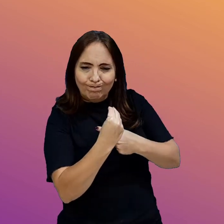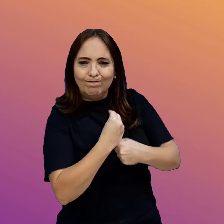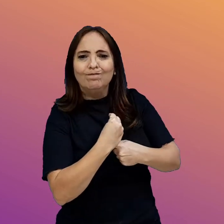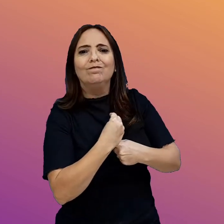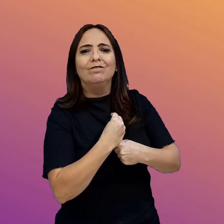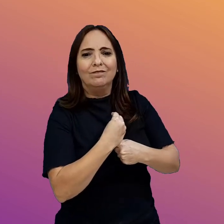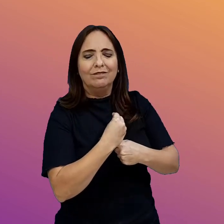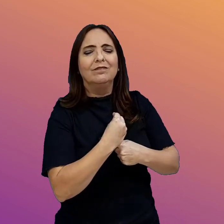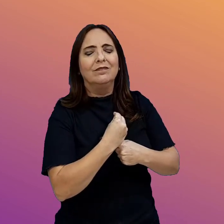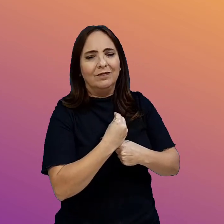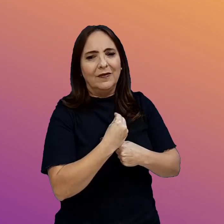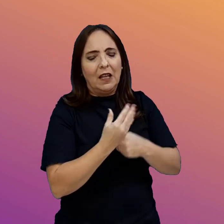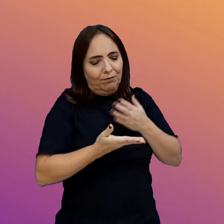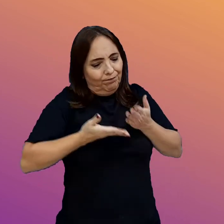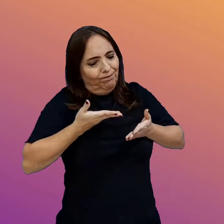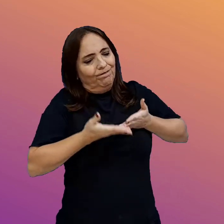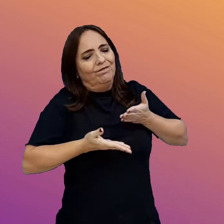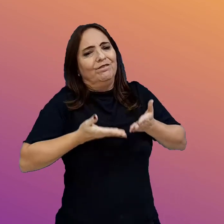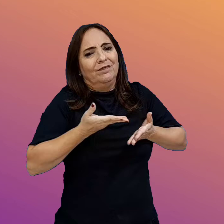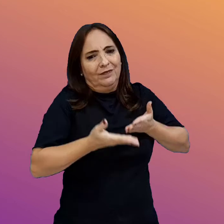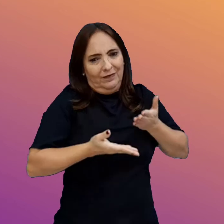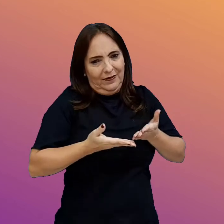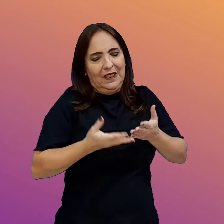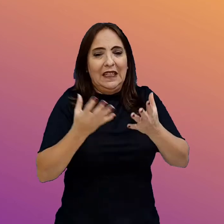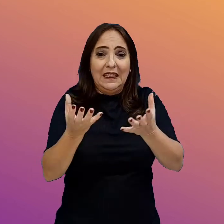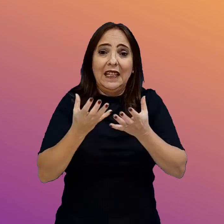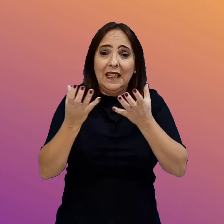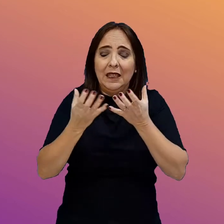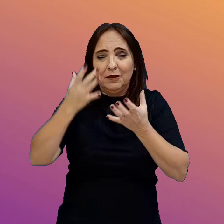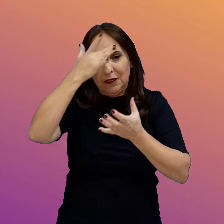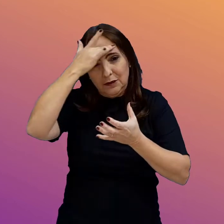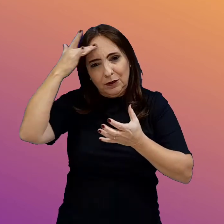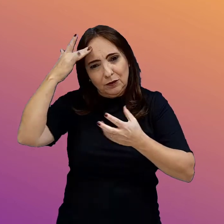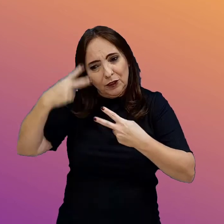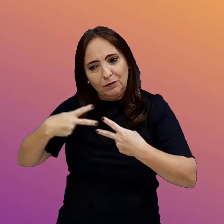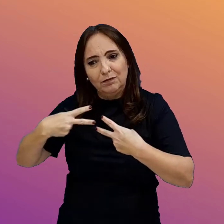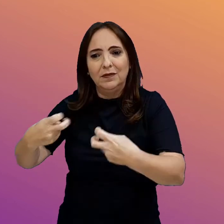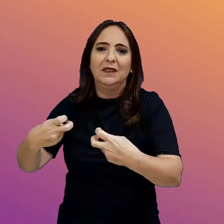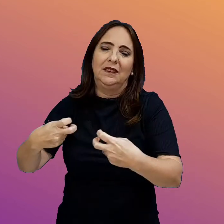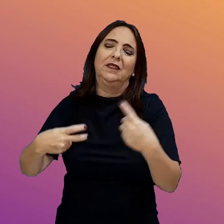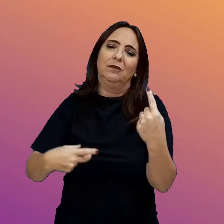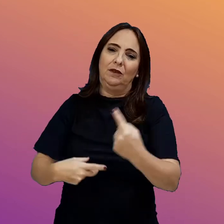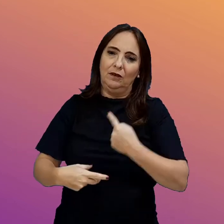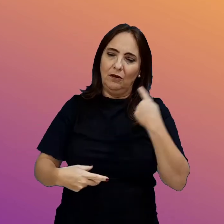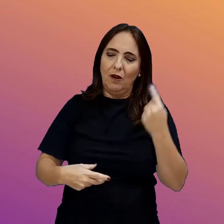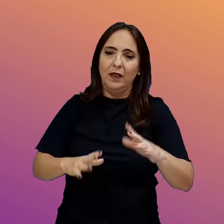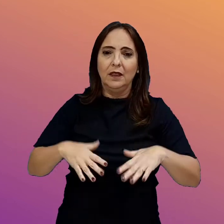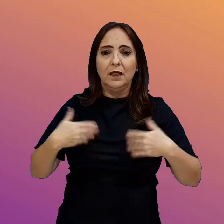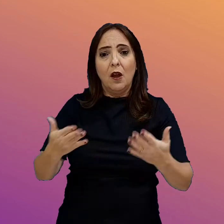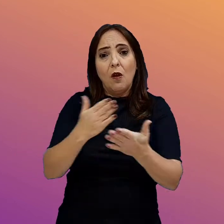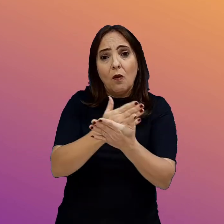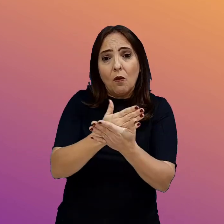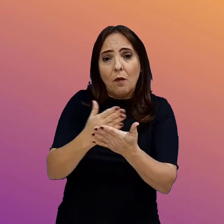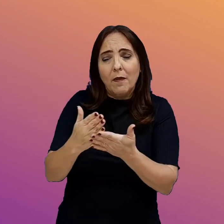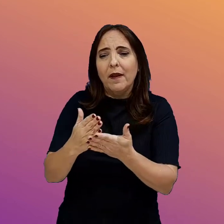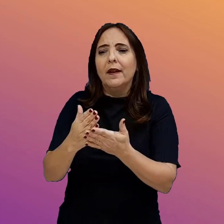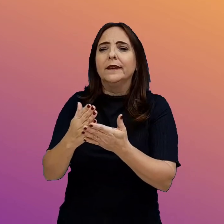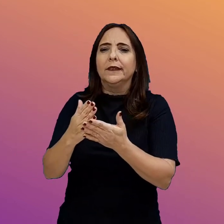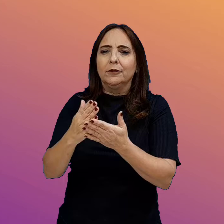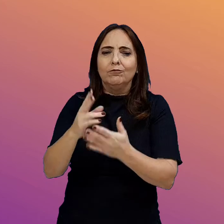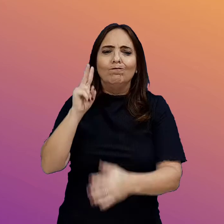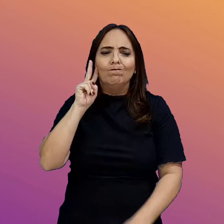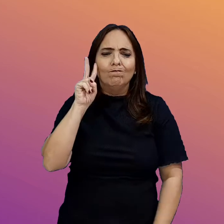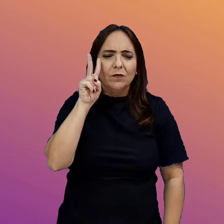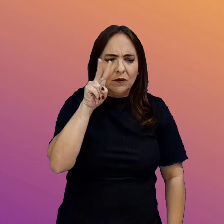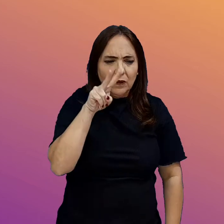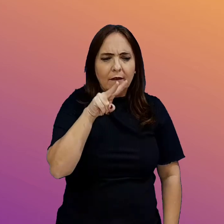nos veja, nos perceba. Então, esse investimento começa com o